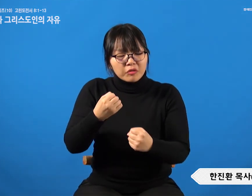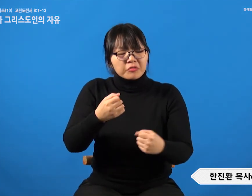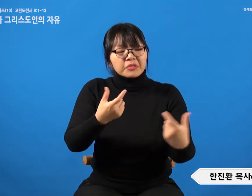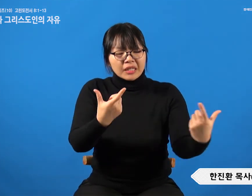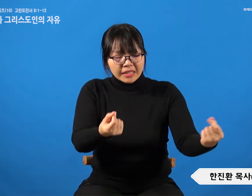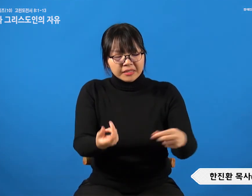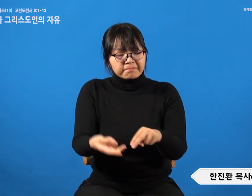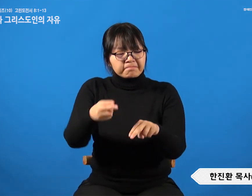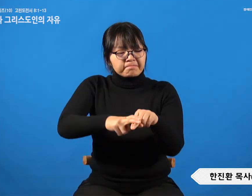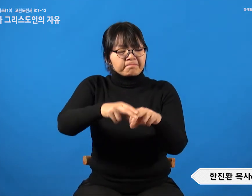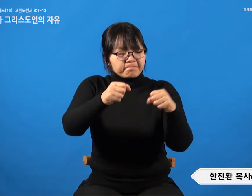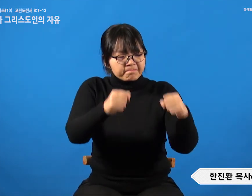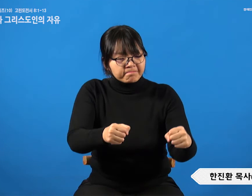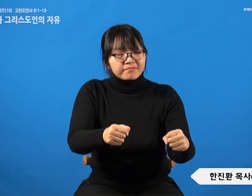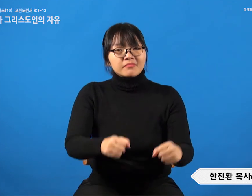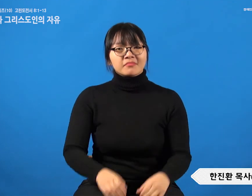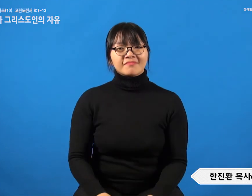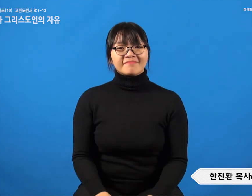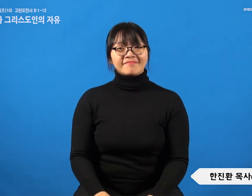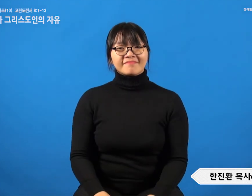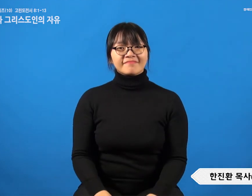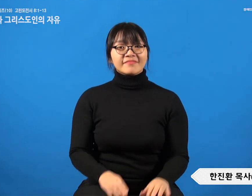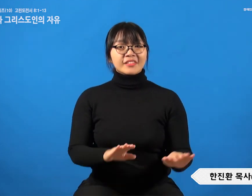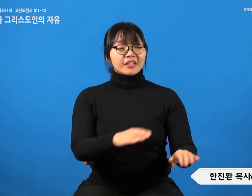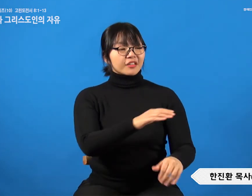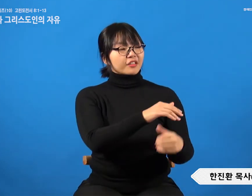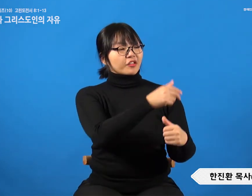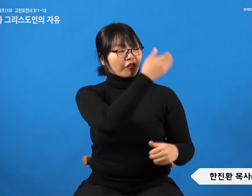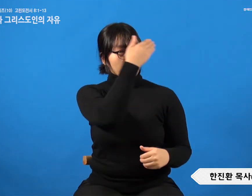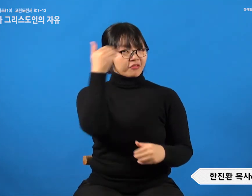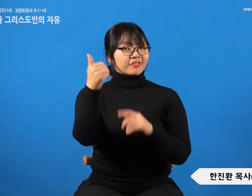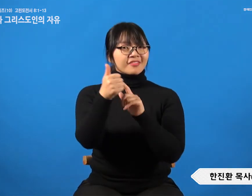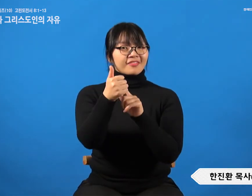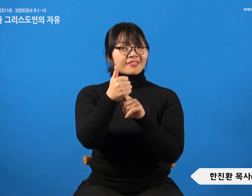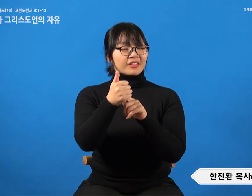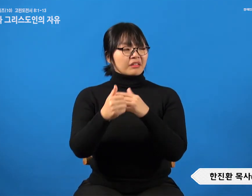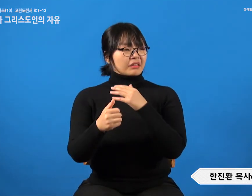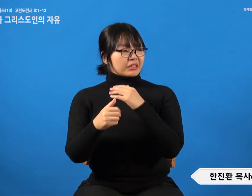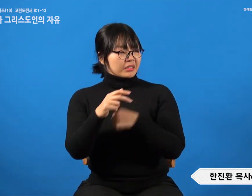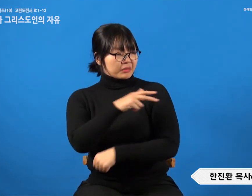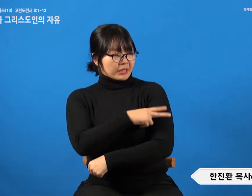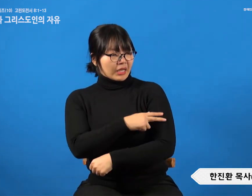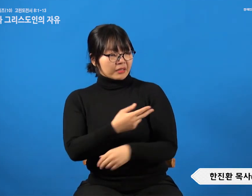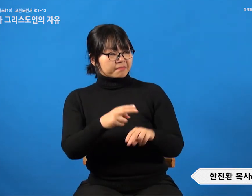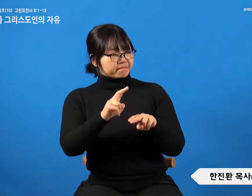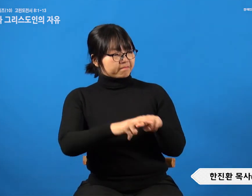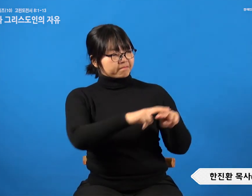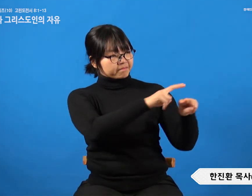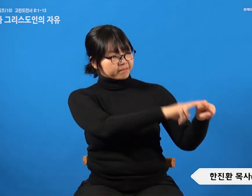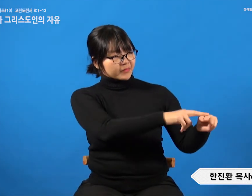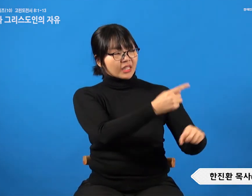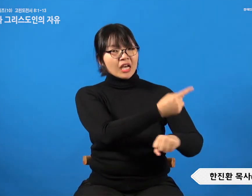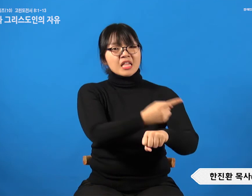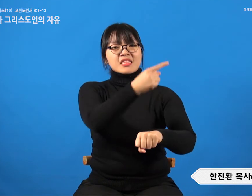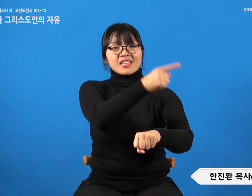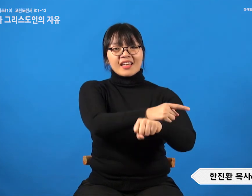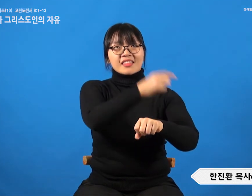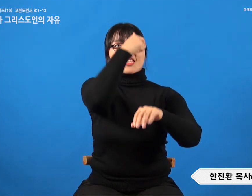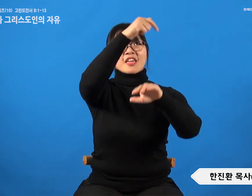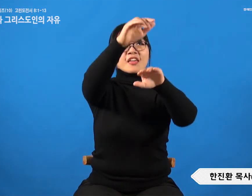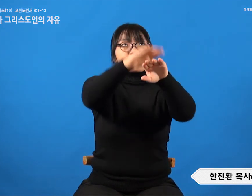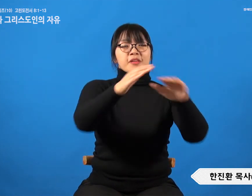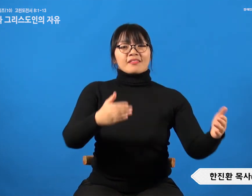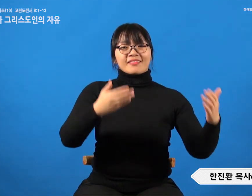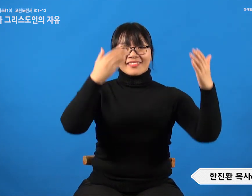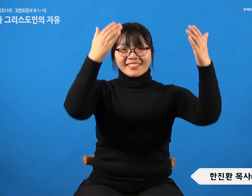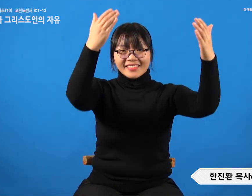그냥 퍼질고 앉습니다. 그래가지고 청년하고 나란히 이 바닥에 앉아서 1시간 내내